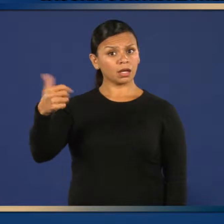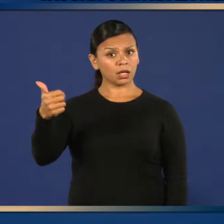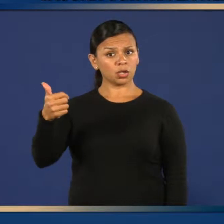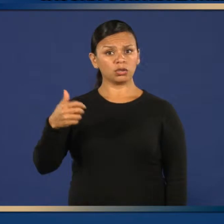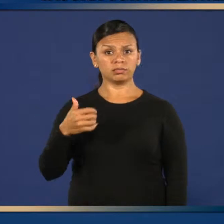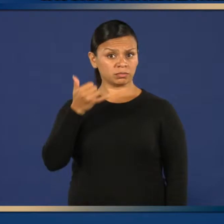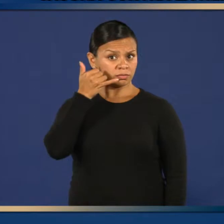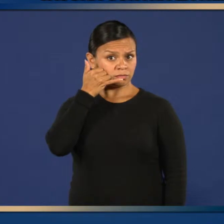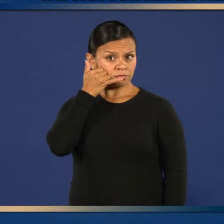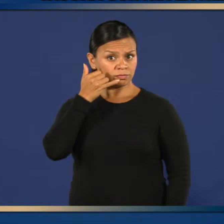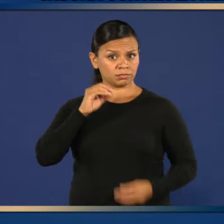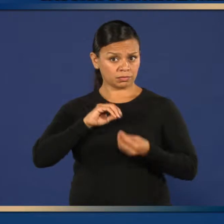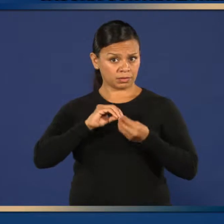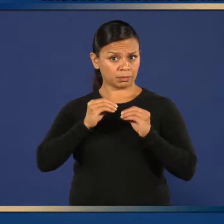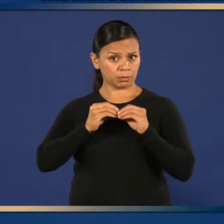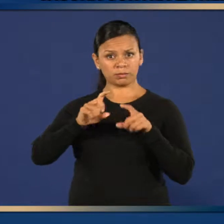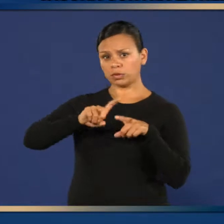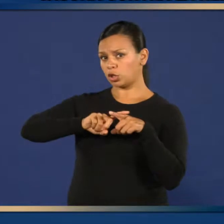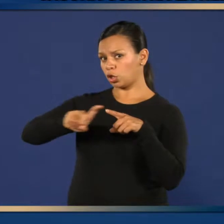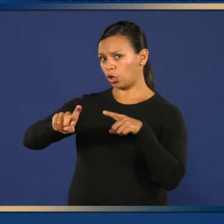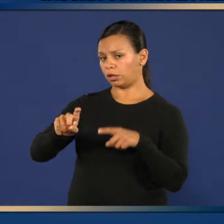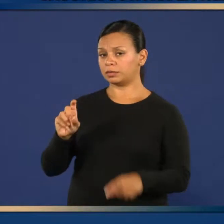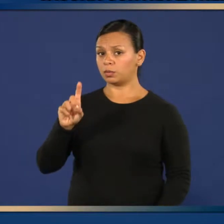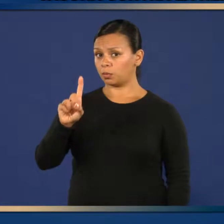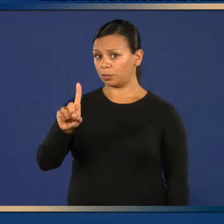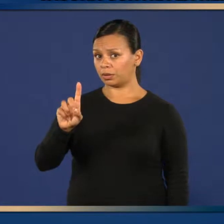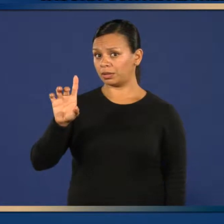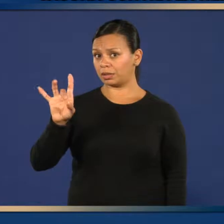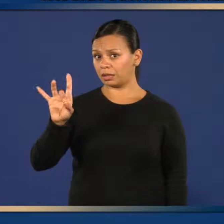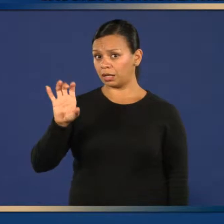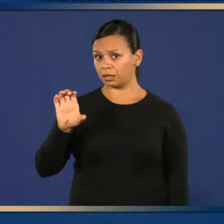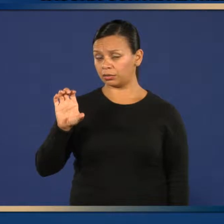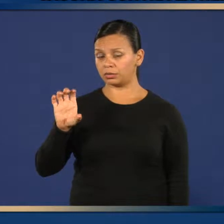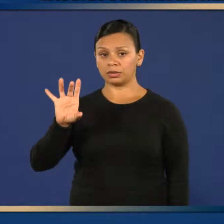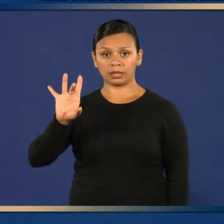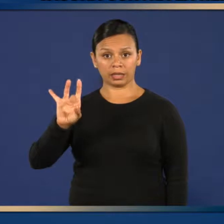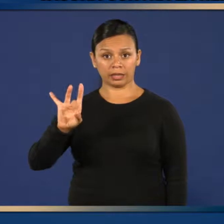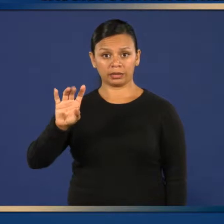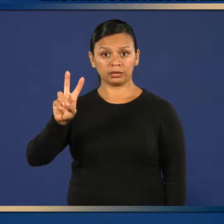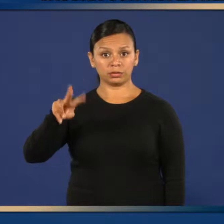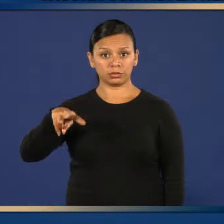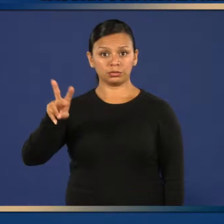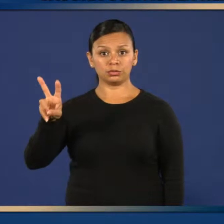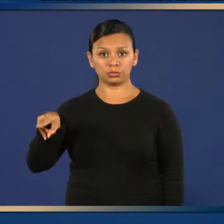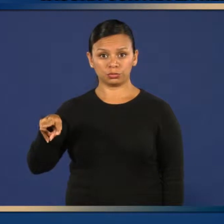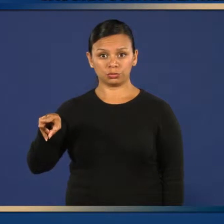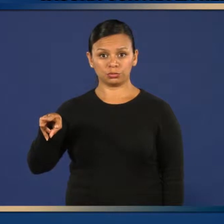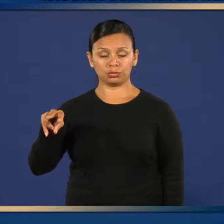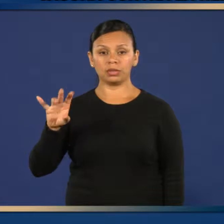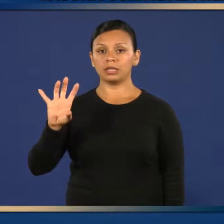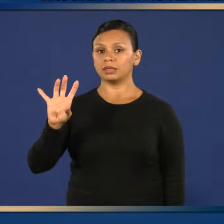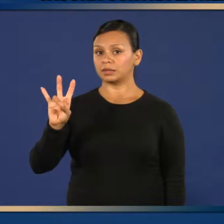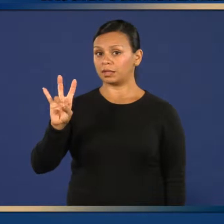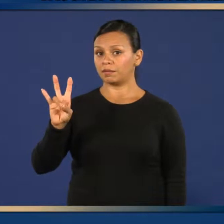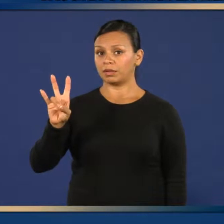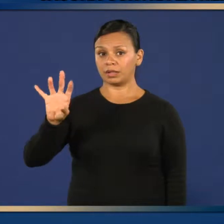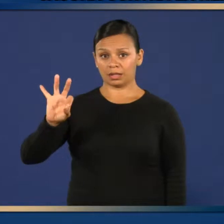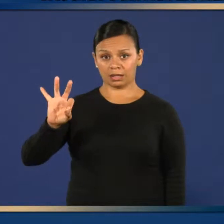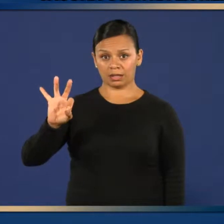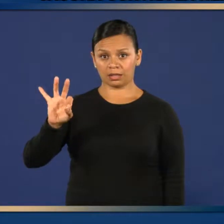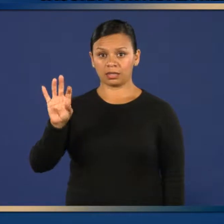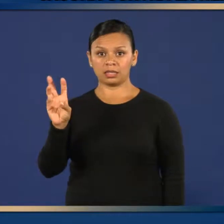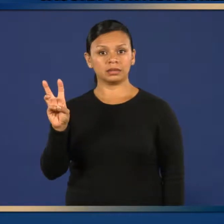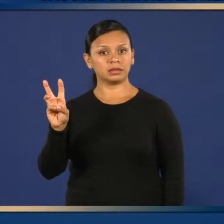o puede llamar al 1 800 800 2 79